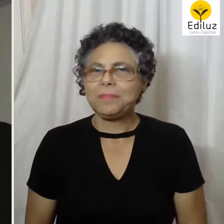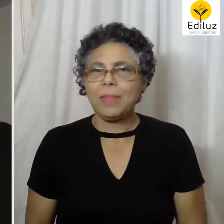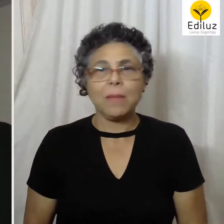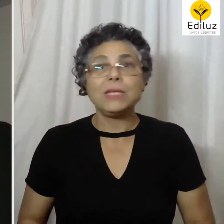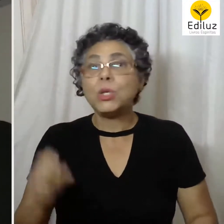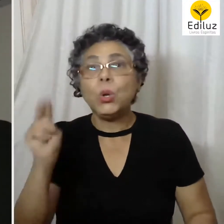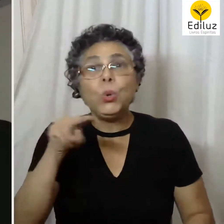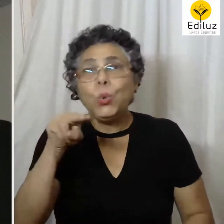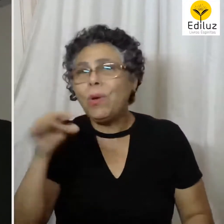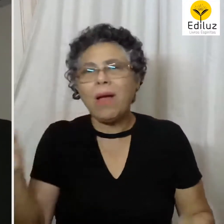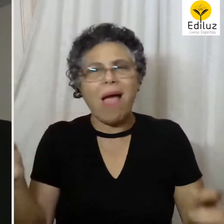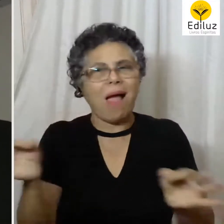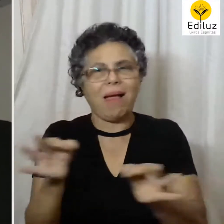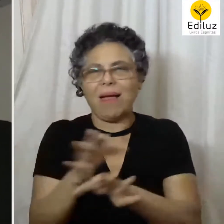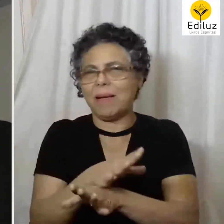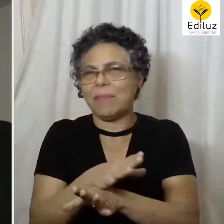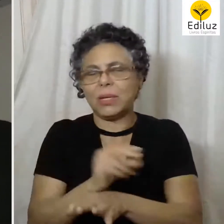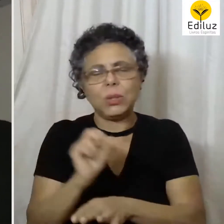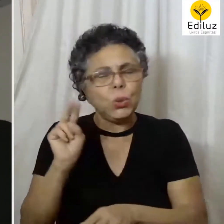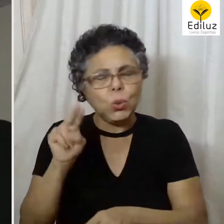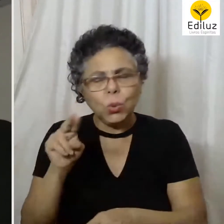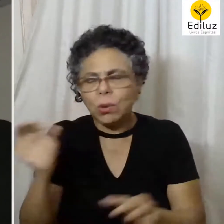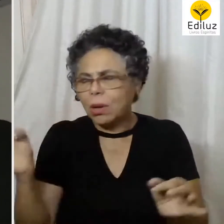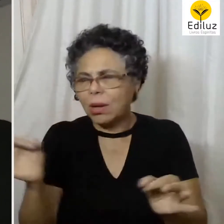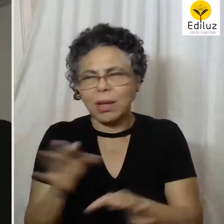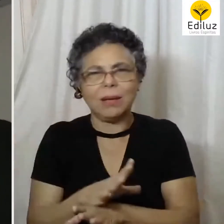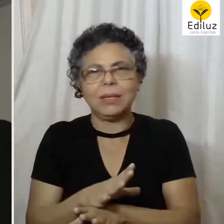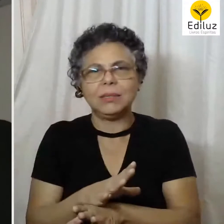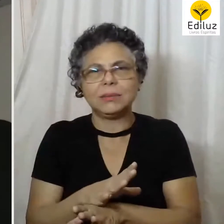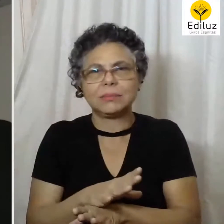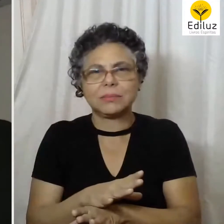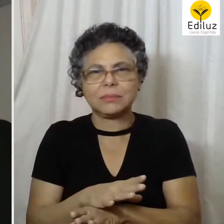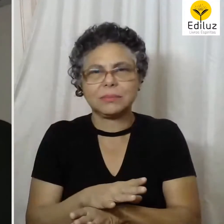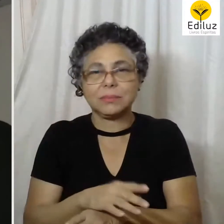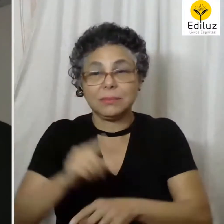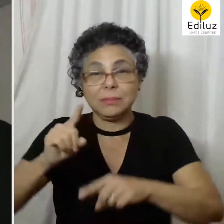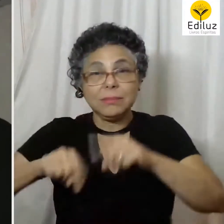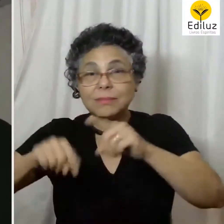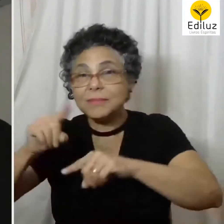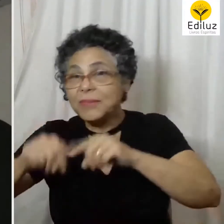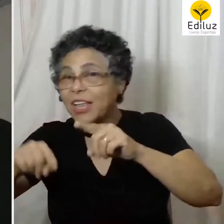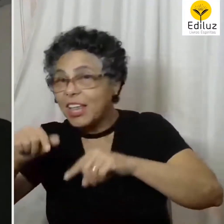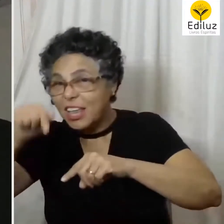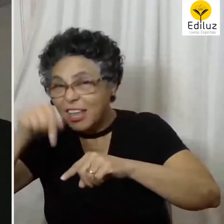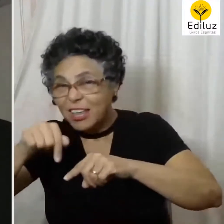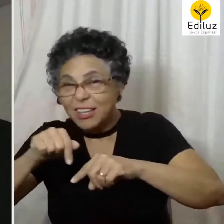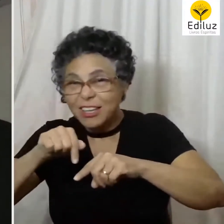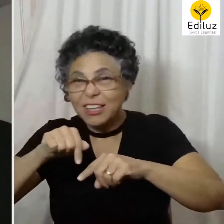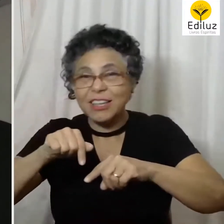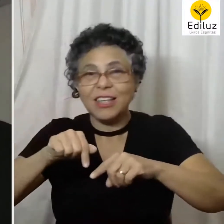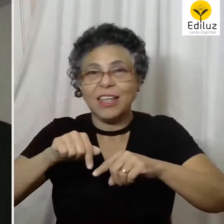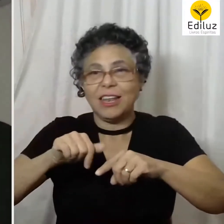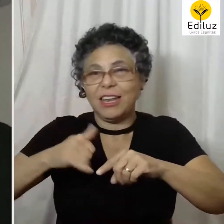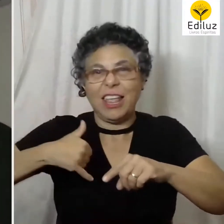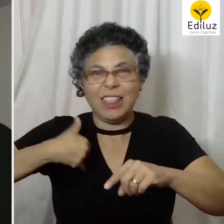extingue, não se encerra na materialidade de um rito de